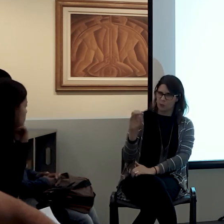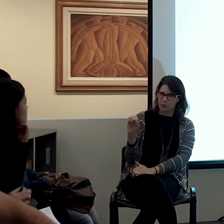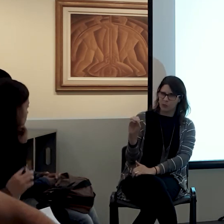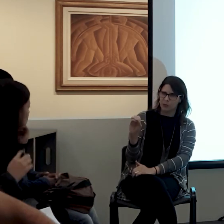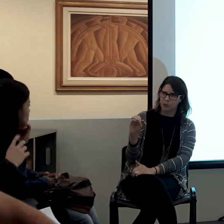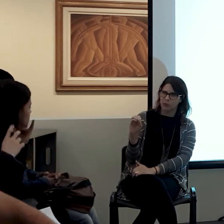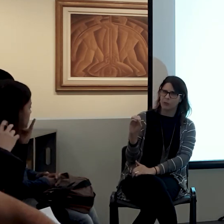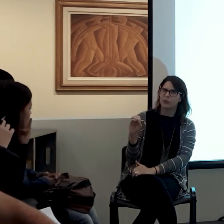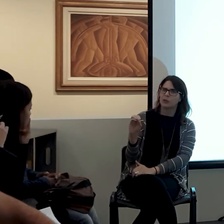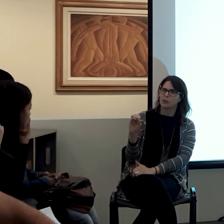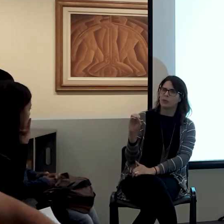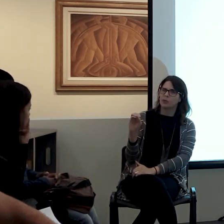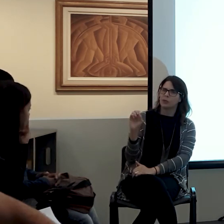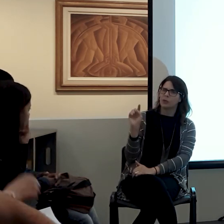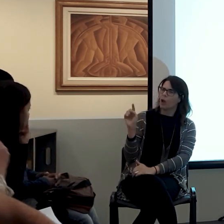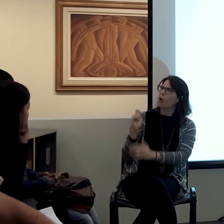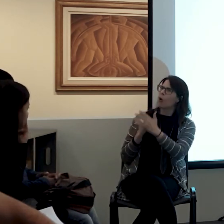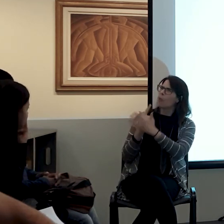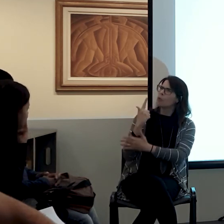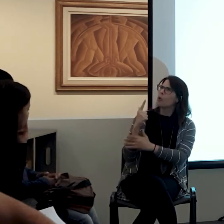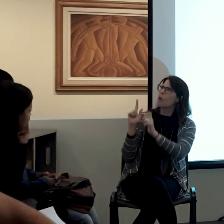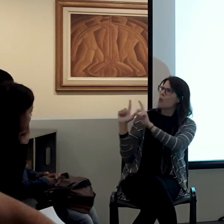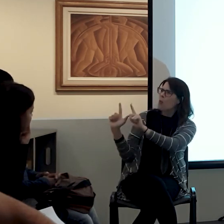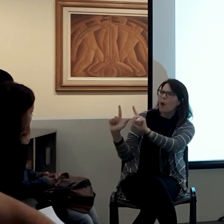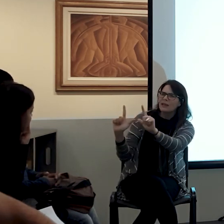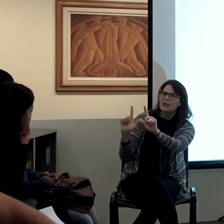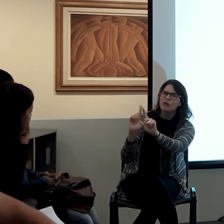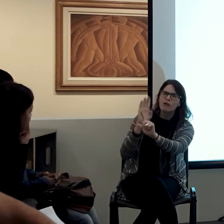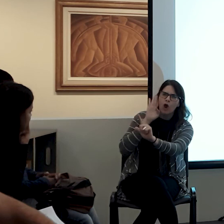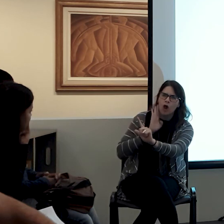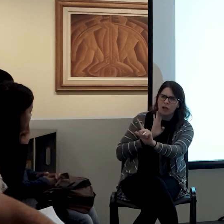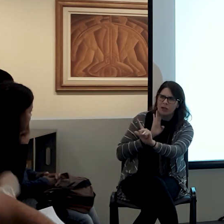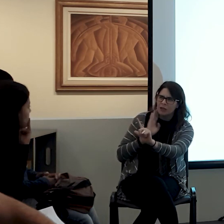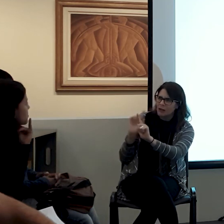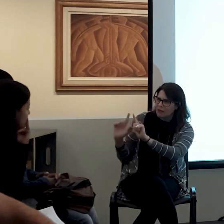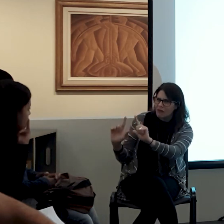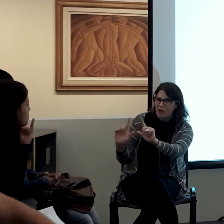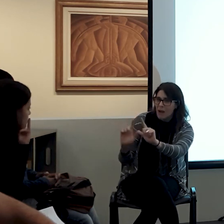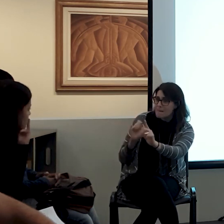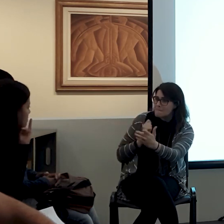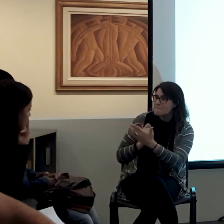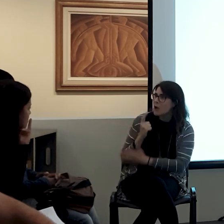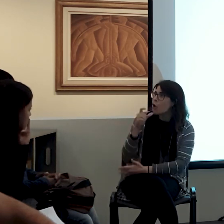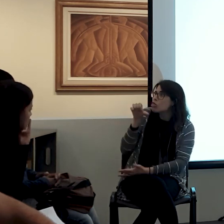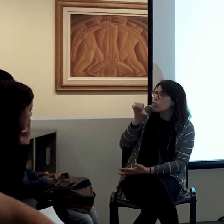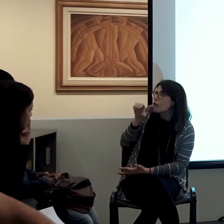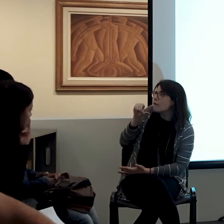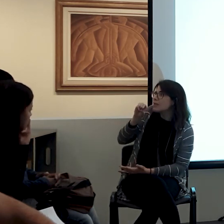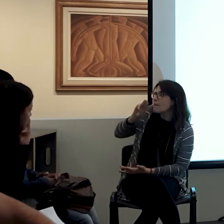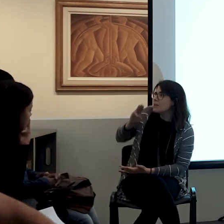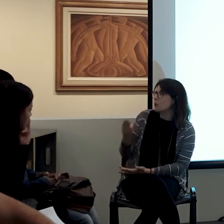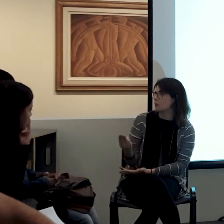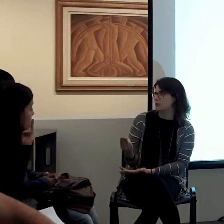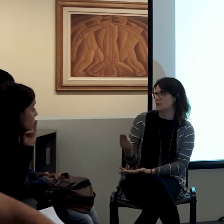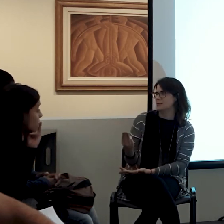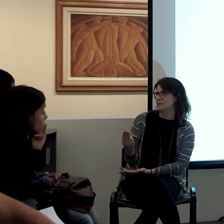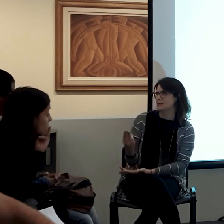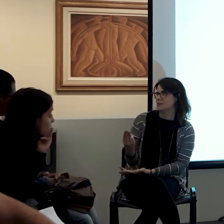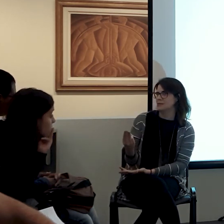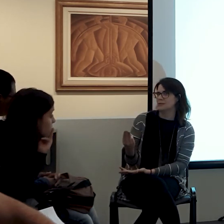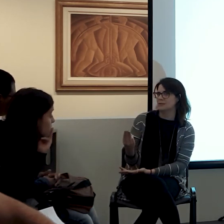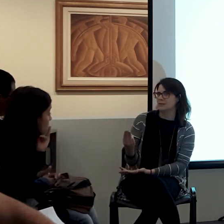uns quadros do Van Gogh, uns quadros menores, assim, pagou 90 milhões de dólares. Agora, né, um Picasso foi vendido por